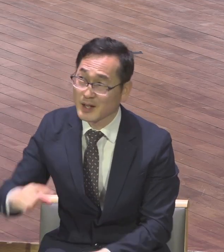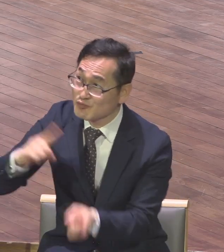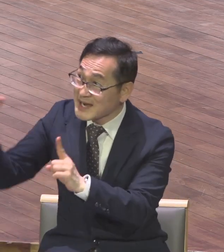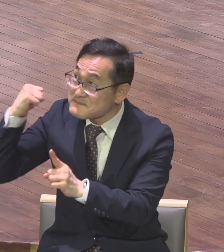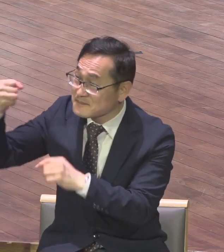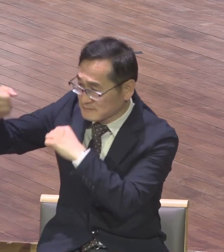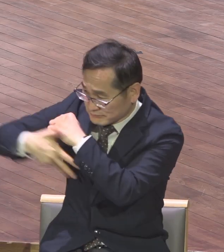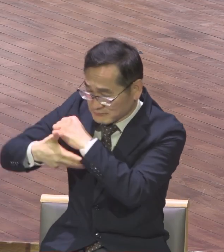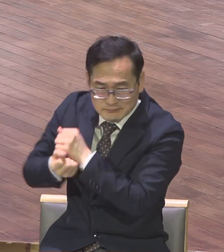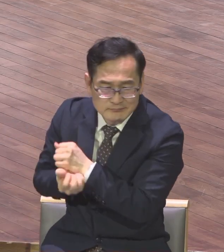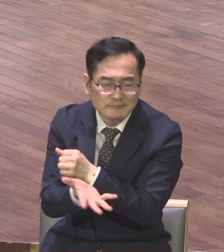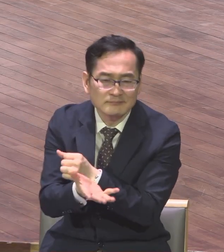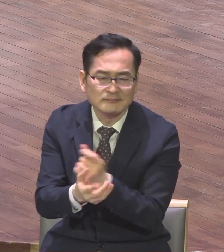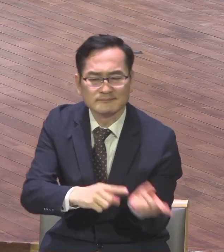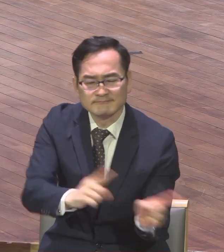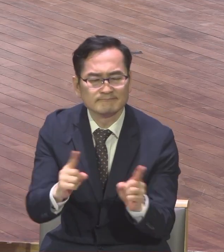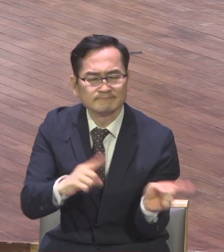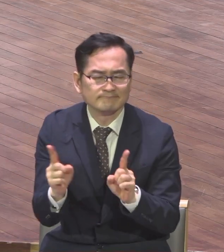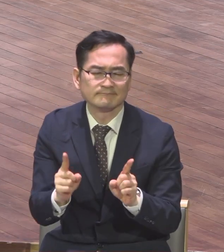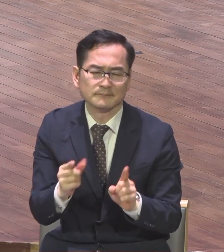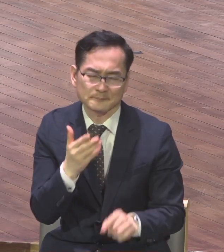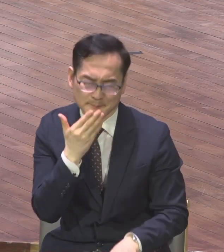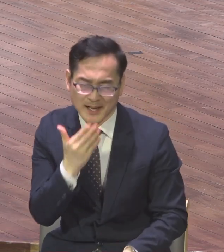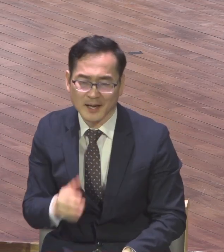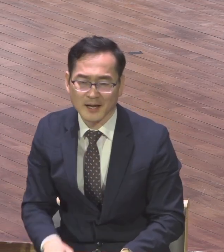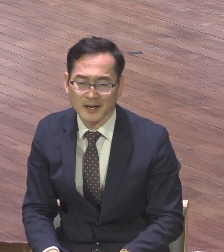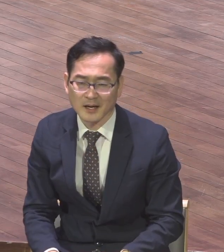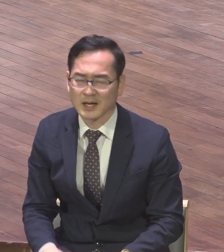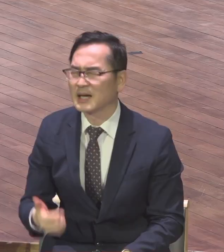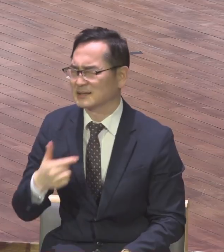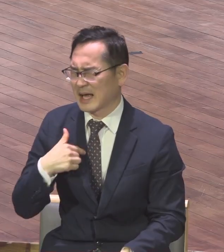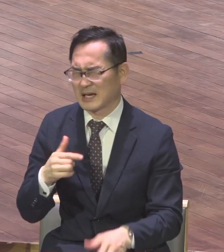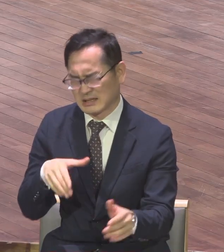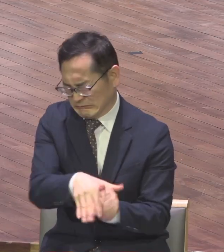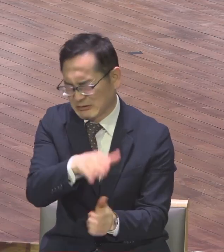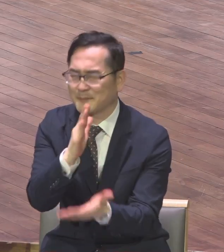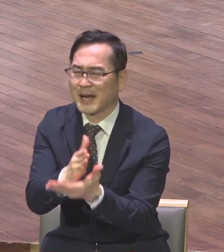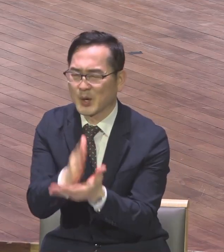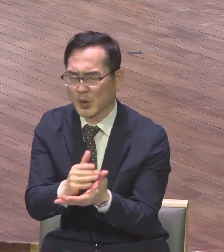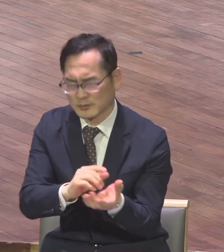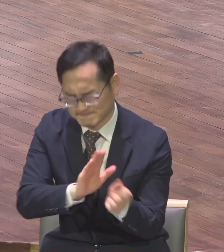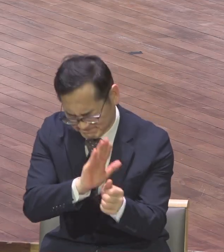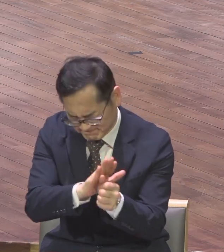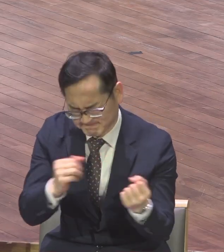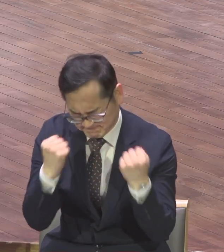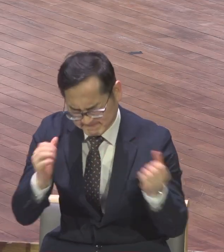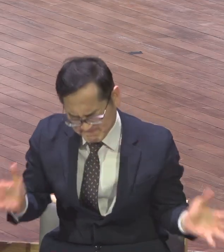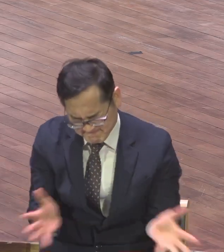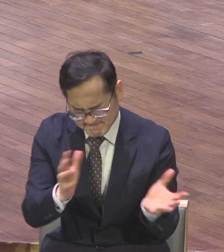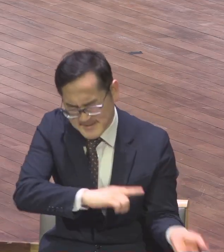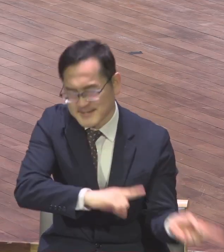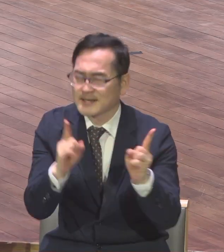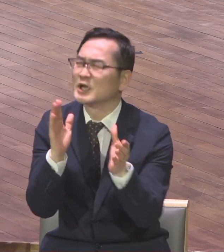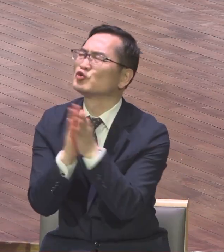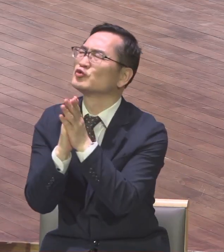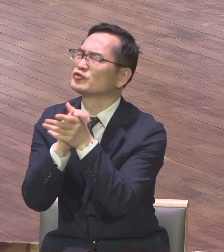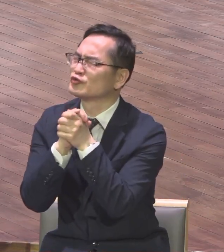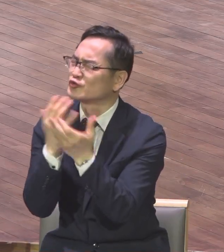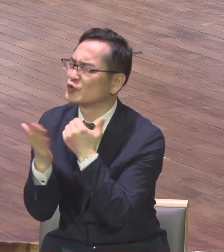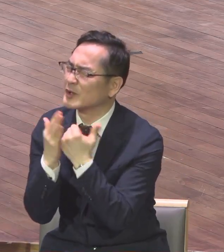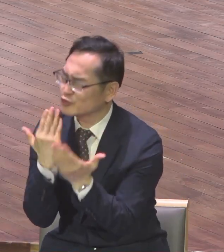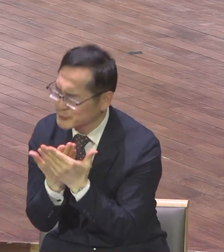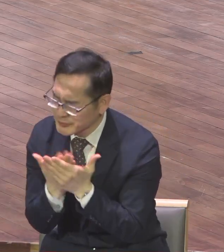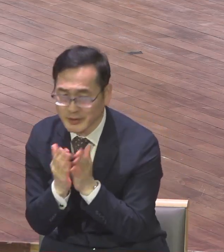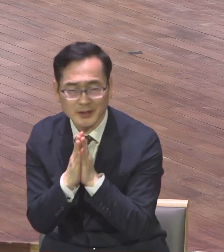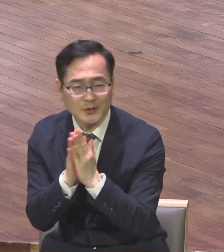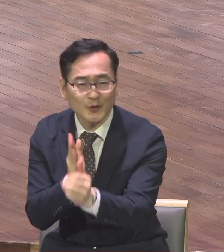만난 모든 사람 살리게 하여 주옵소서. 죽이지 않고 힘 빠지지 않고 힘 얻을 수 있도록 살리게 하여